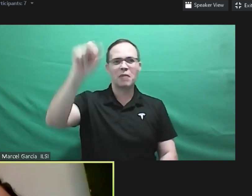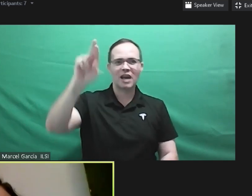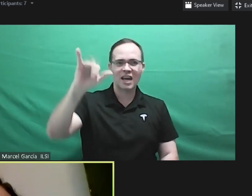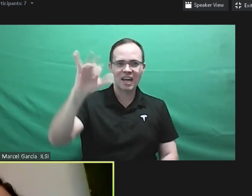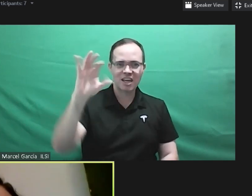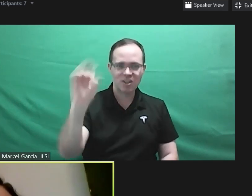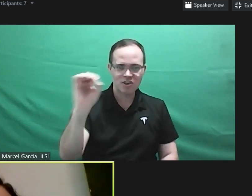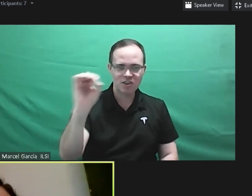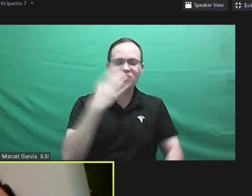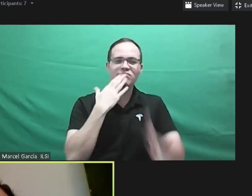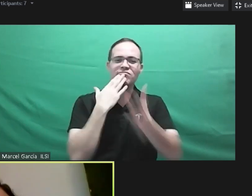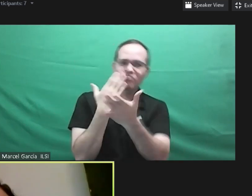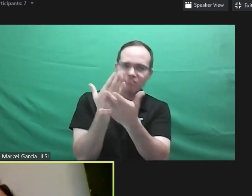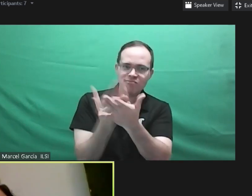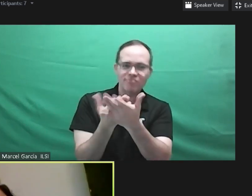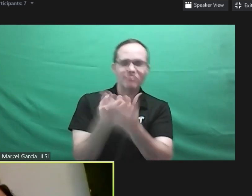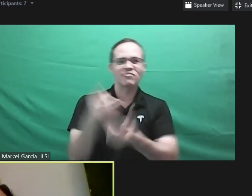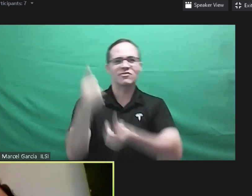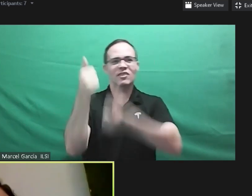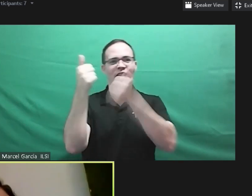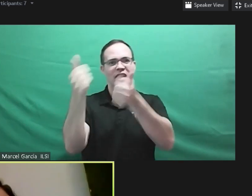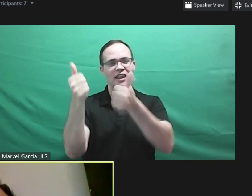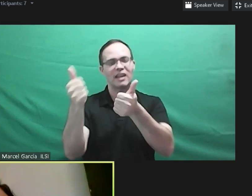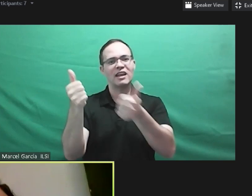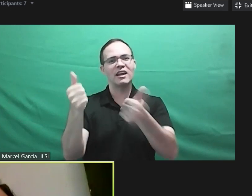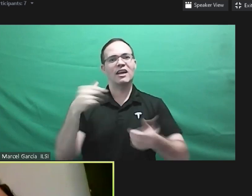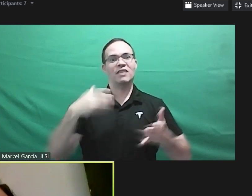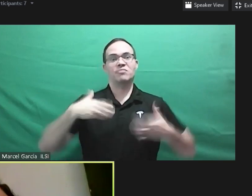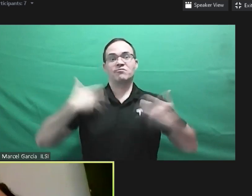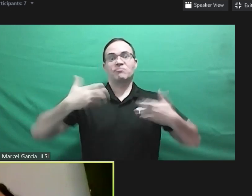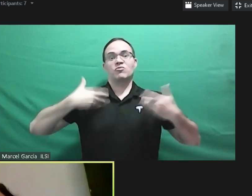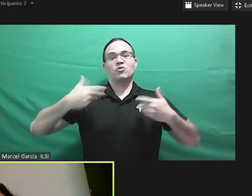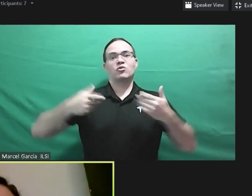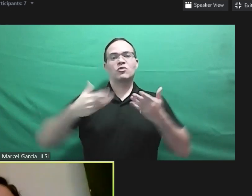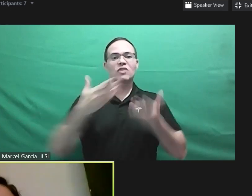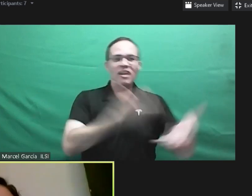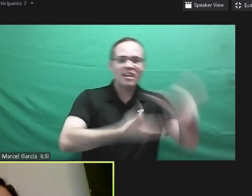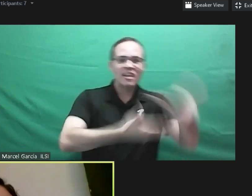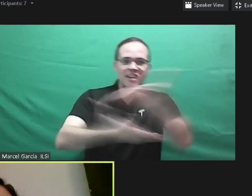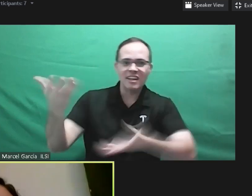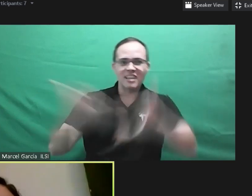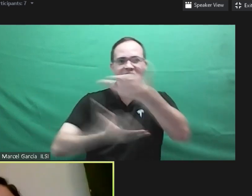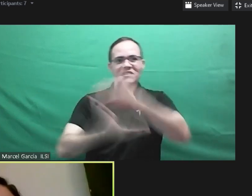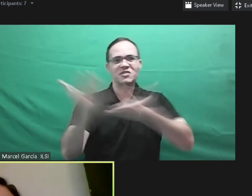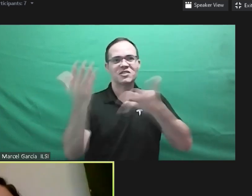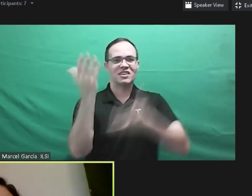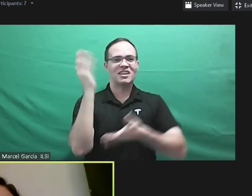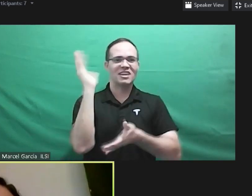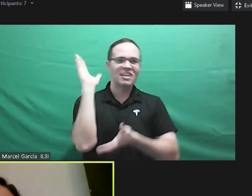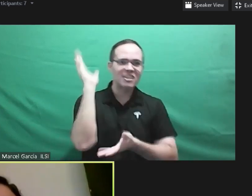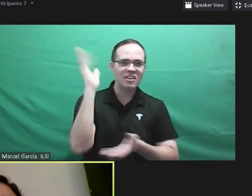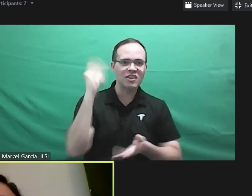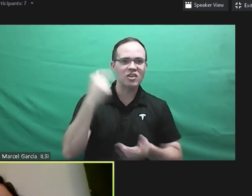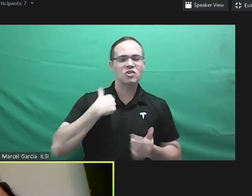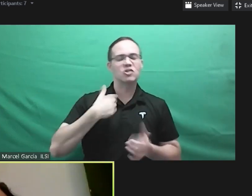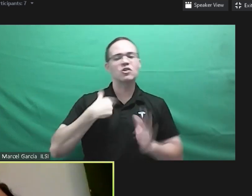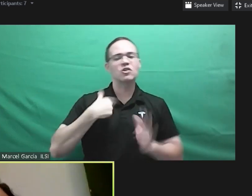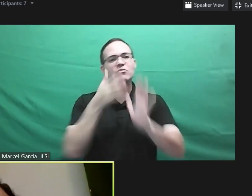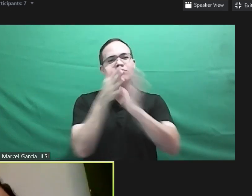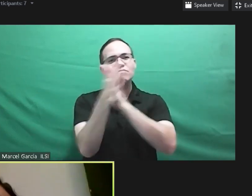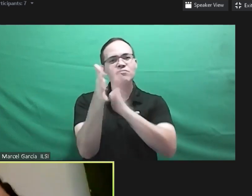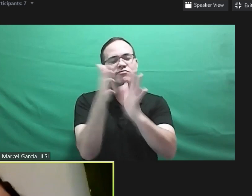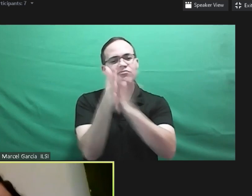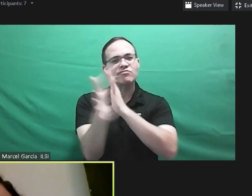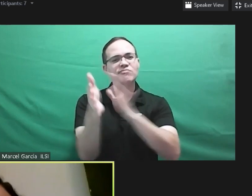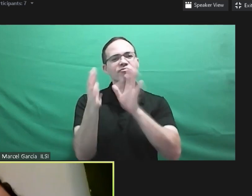estar acá con todos los y las participantes y con mis compañeros y compañeras. Como mencionaba Rosario, yo me voy a referir específicamente a